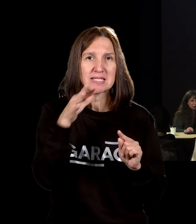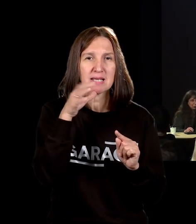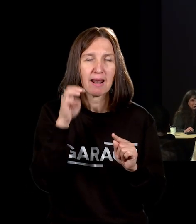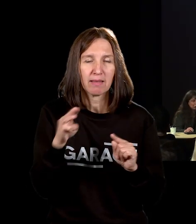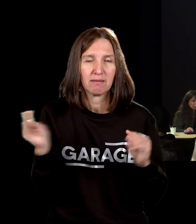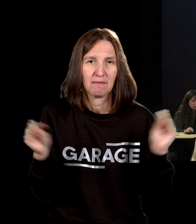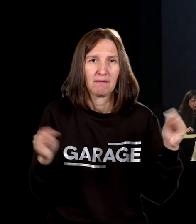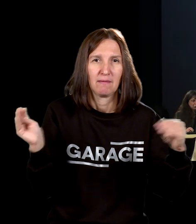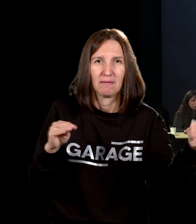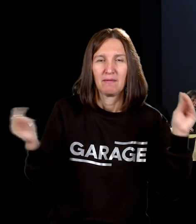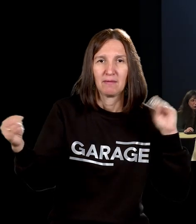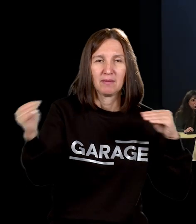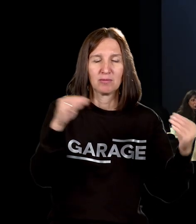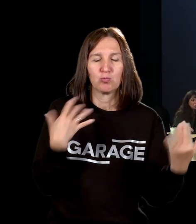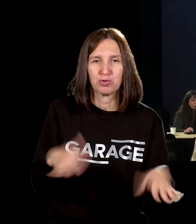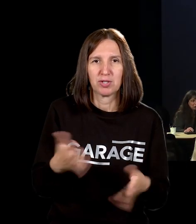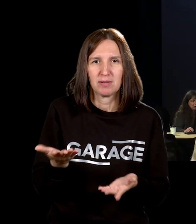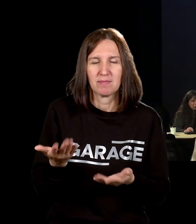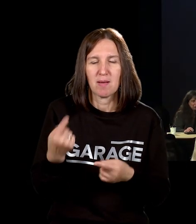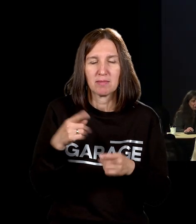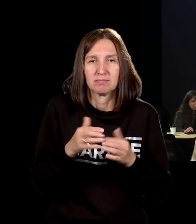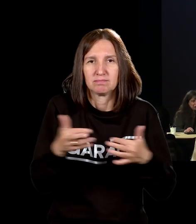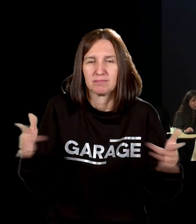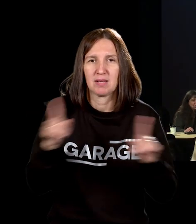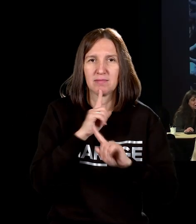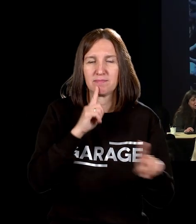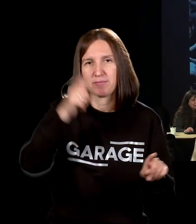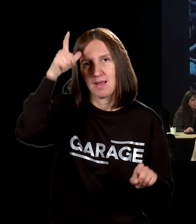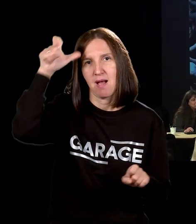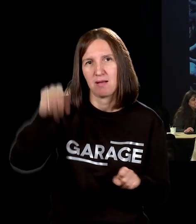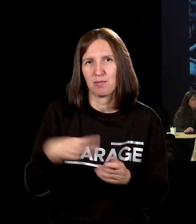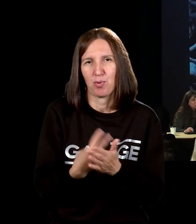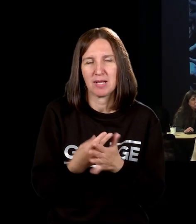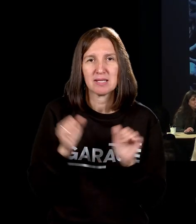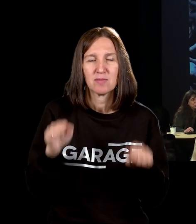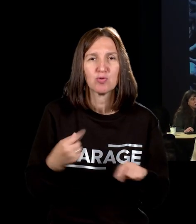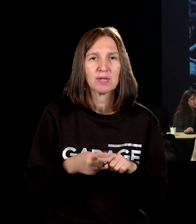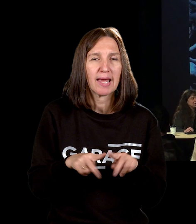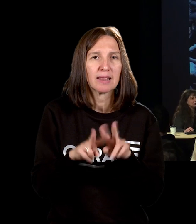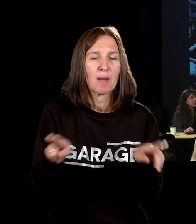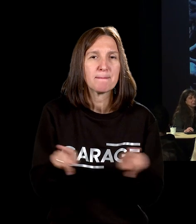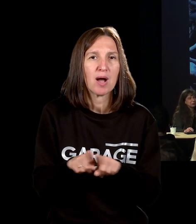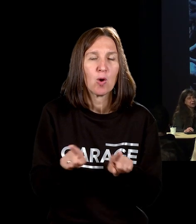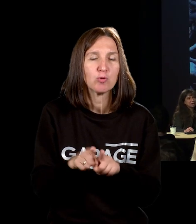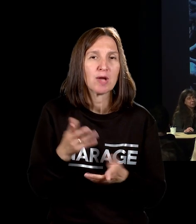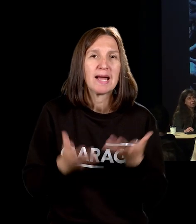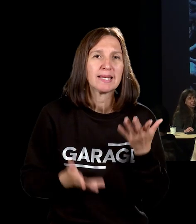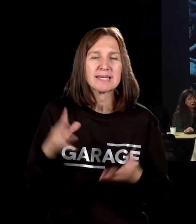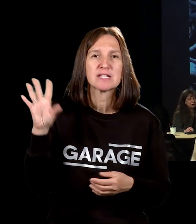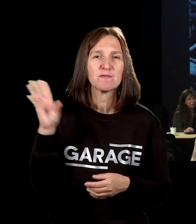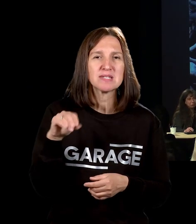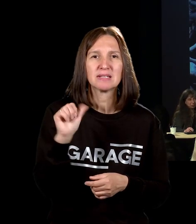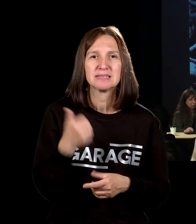очень разнообразно, сколько там они этим занимаются, можно сделать очень разнообразный ад. Это похоже, вот как если все